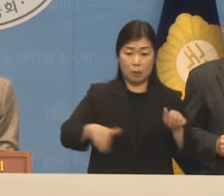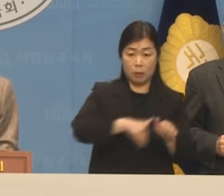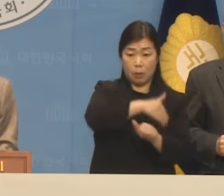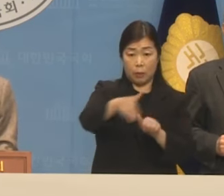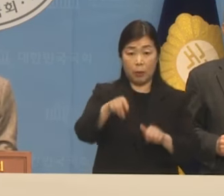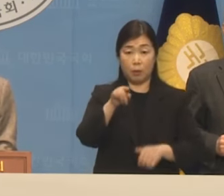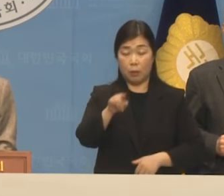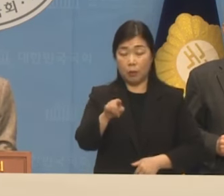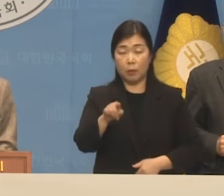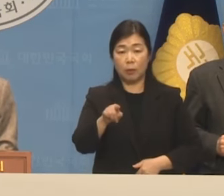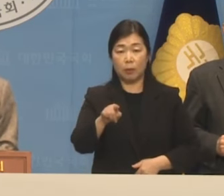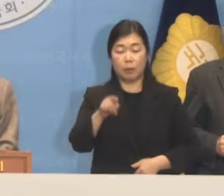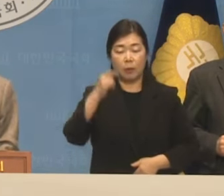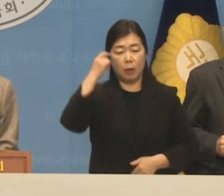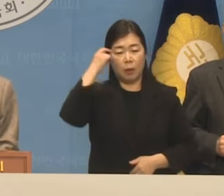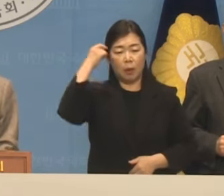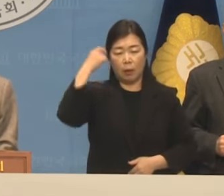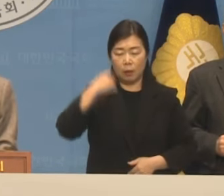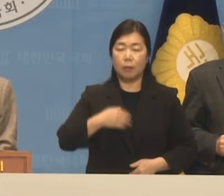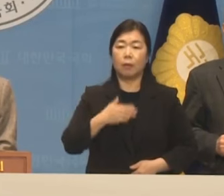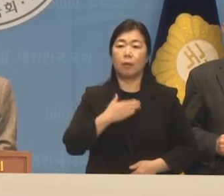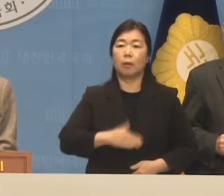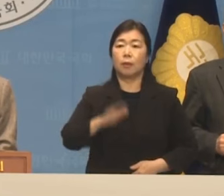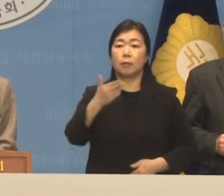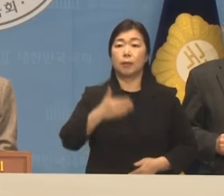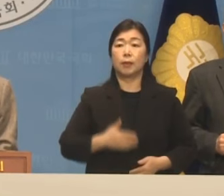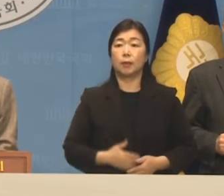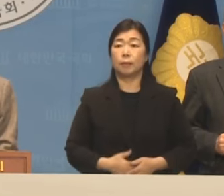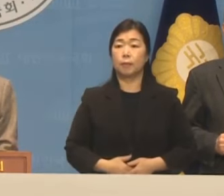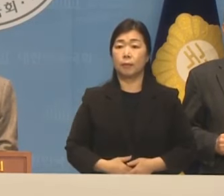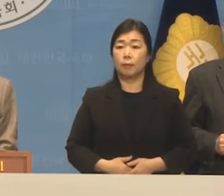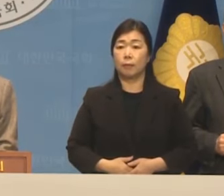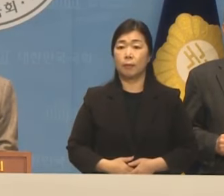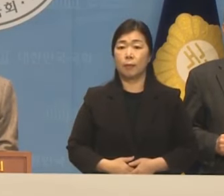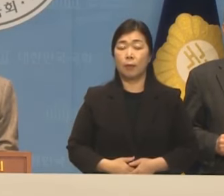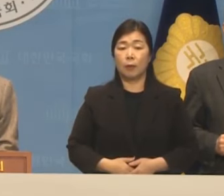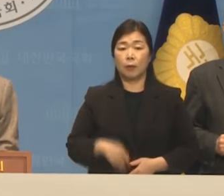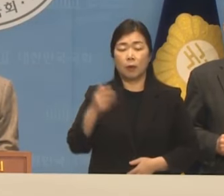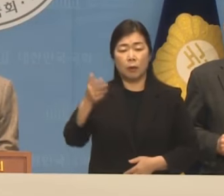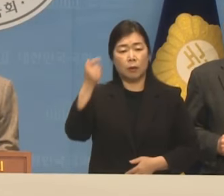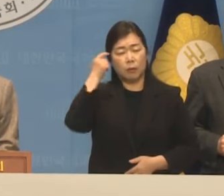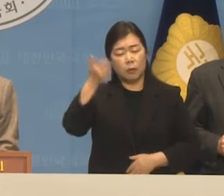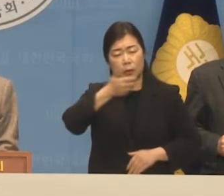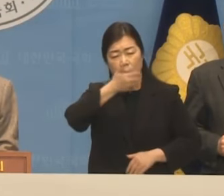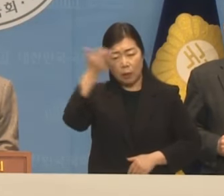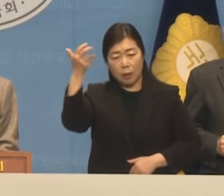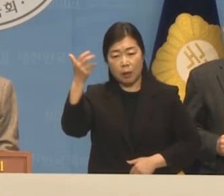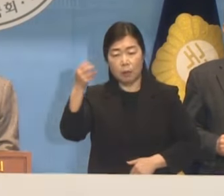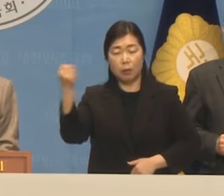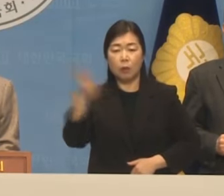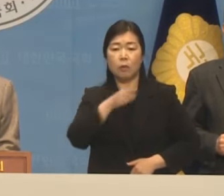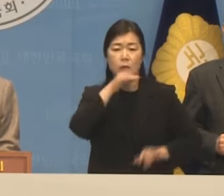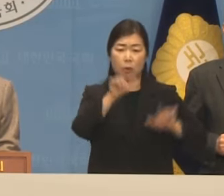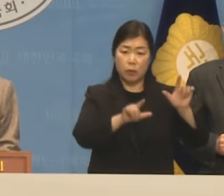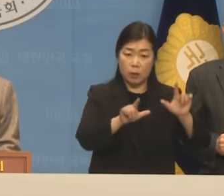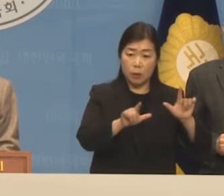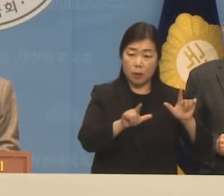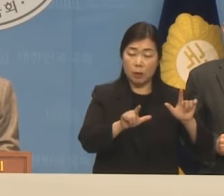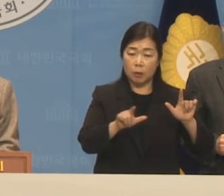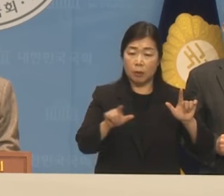것을 실감합니다. 바로 그 이상과 현실의 긴장